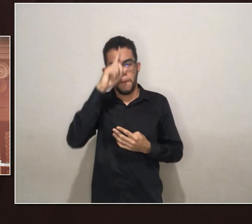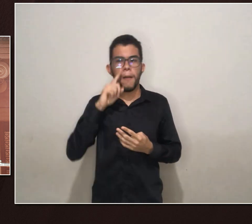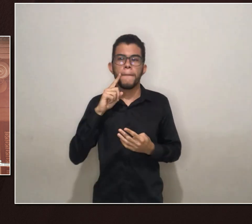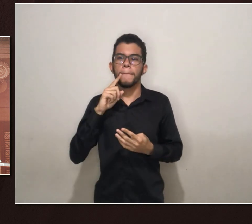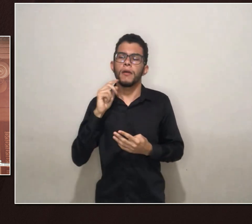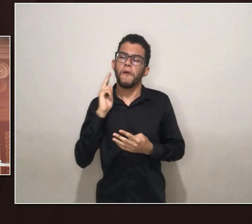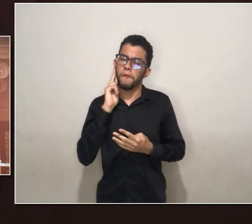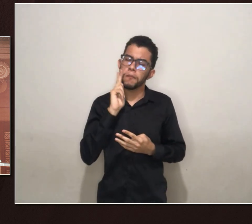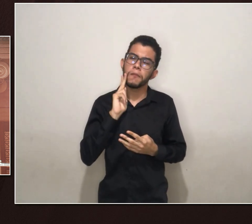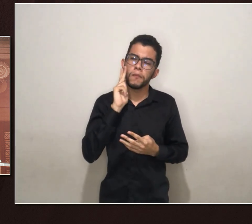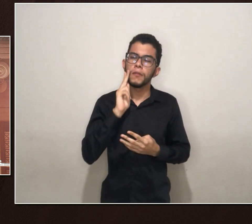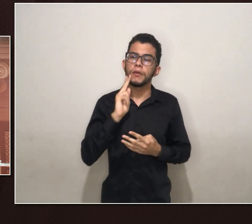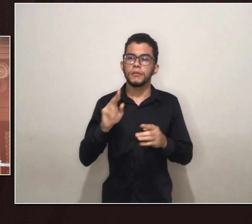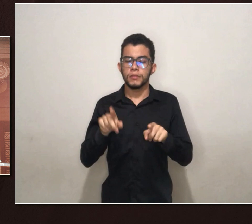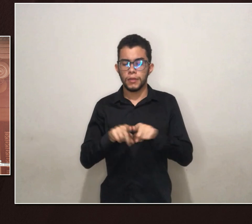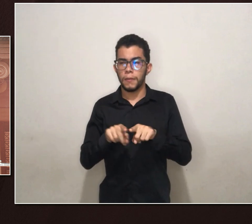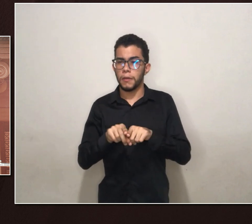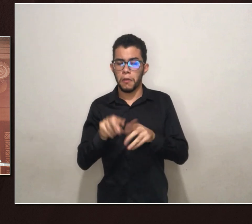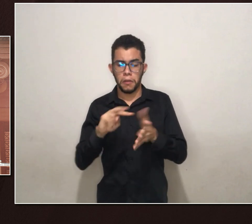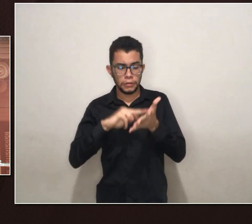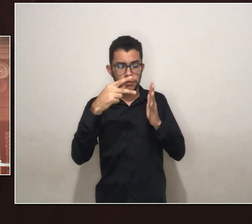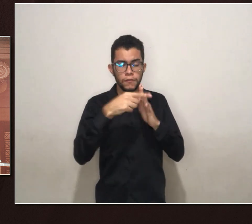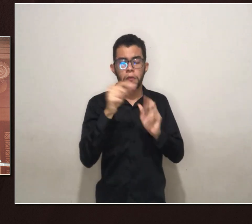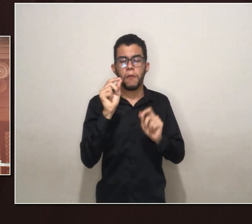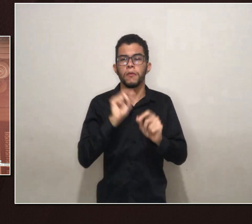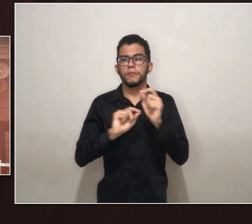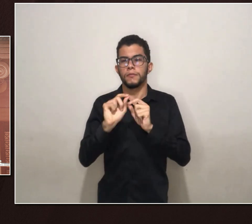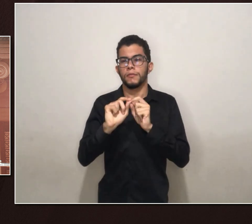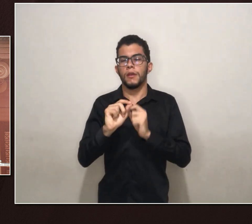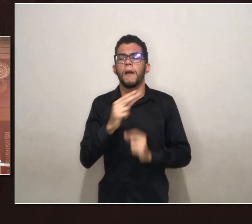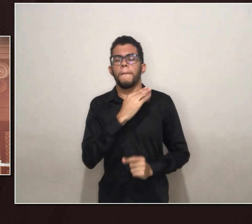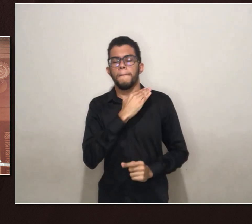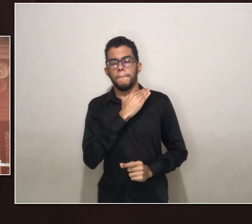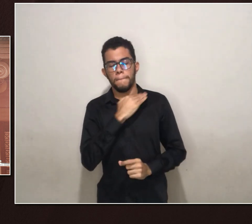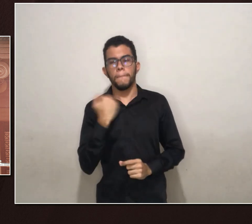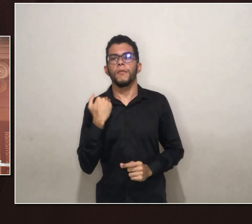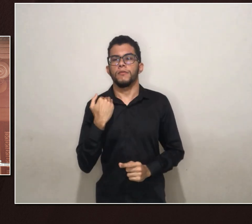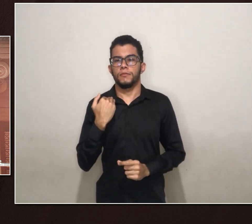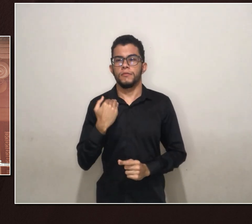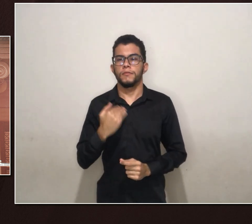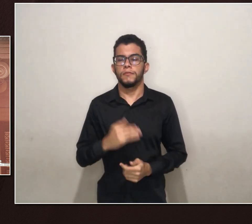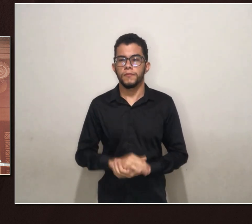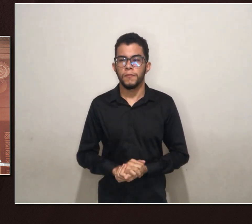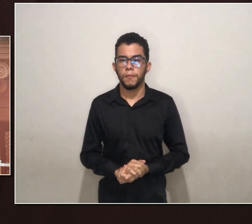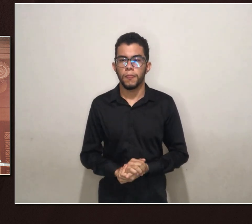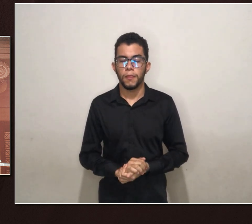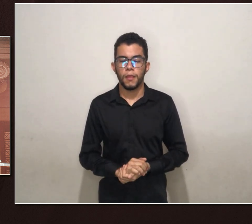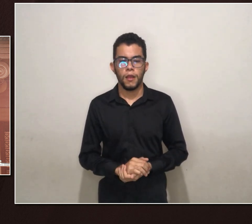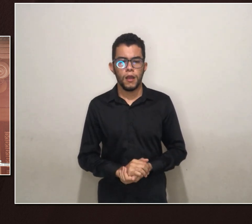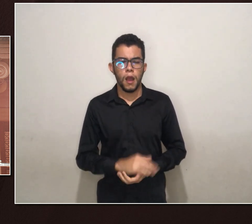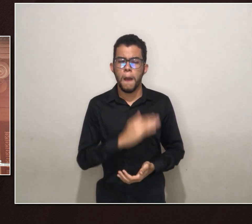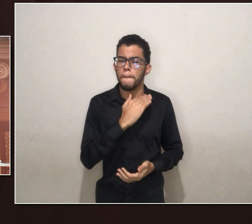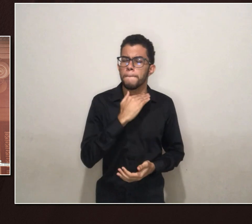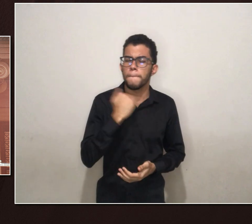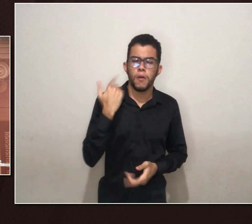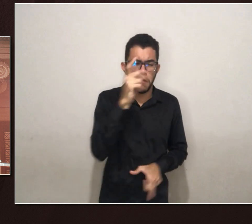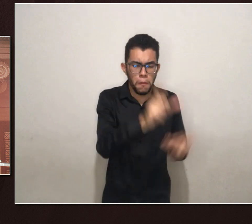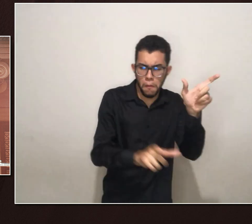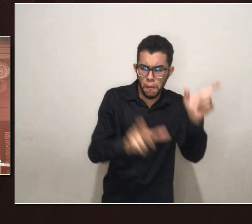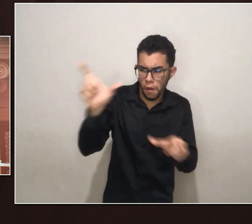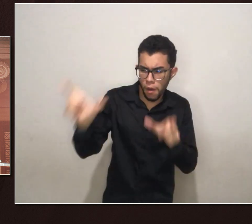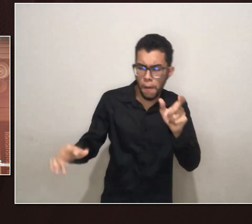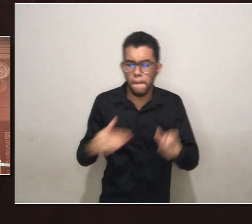a morte, e a morte quer colher, né, as pessoas, levar para o Hades, né,